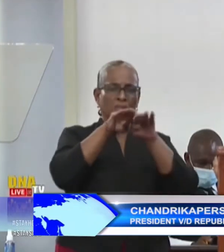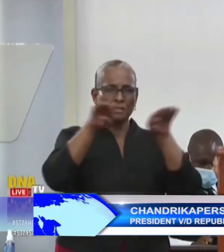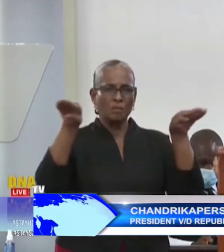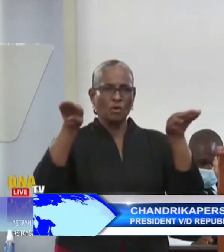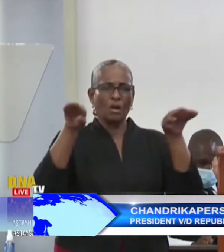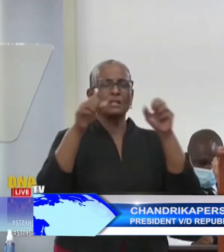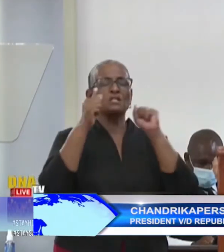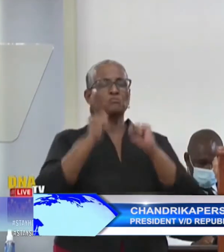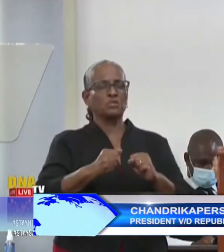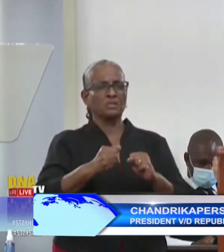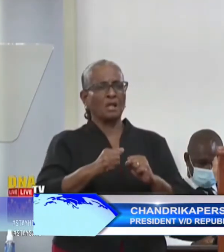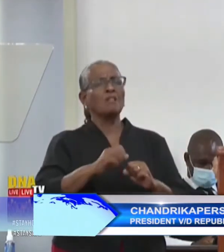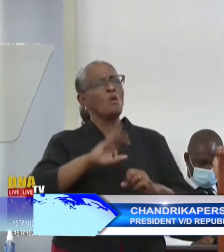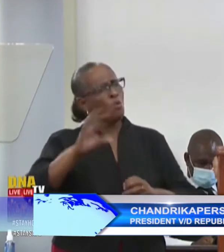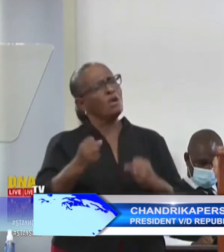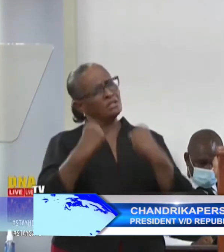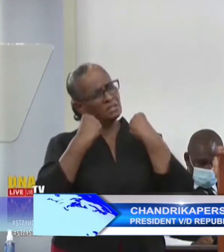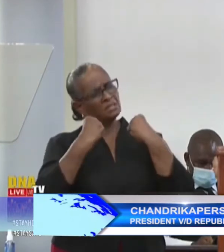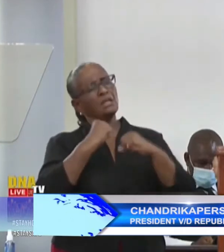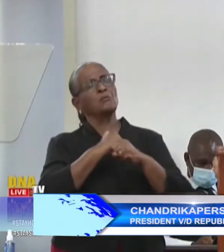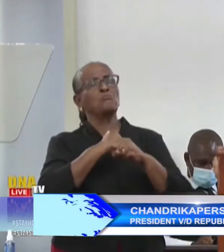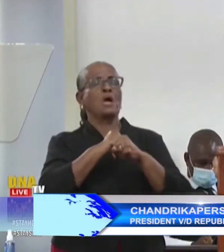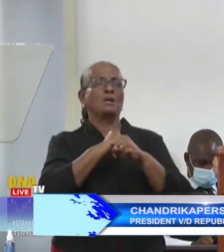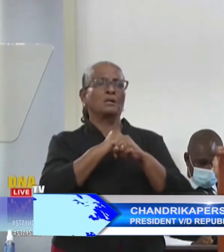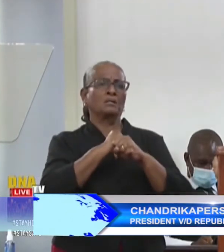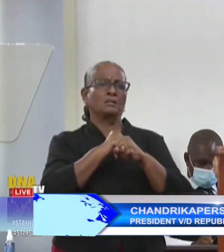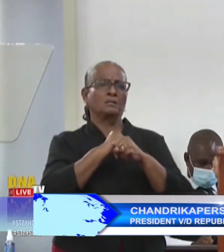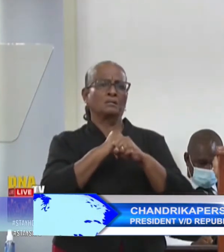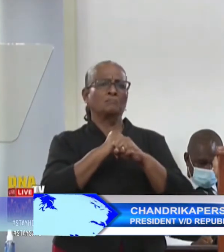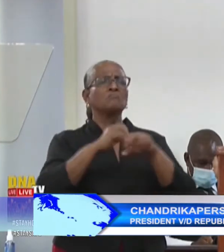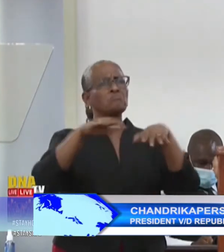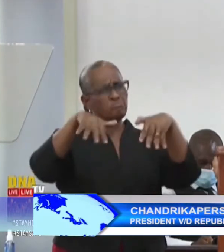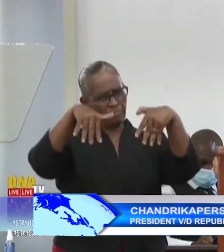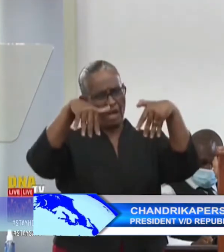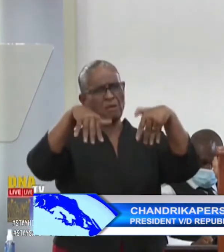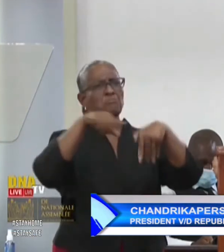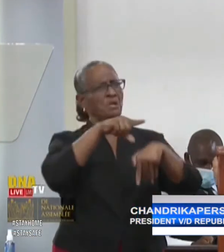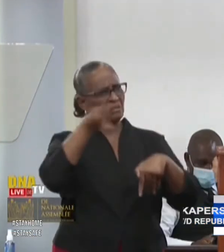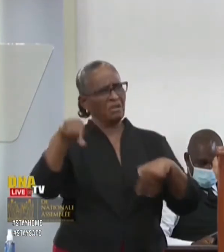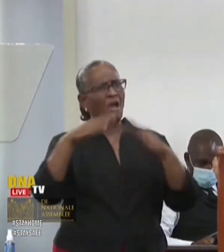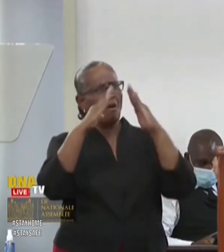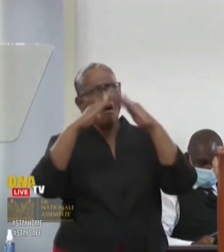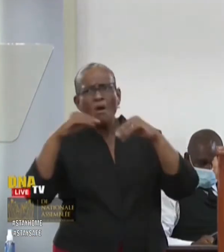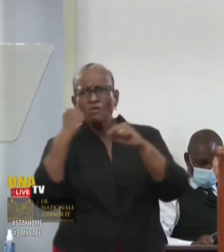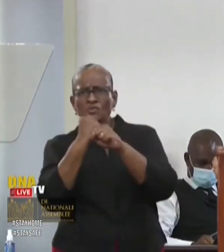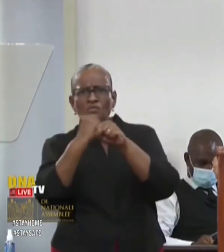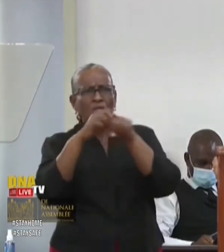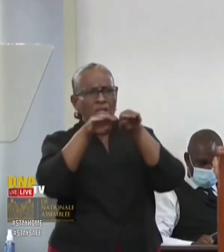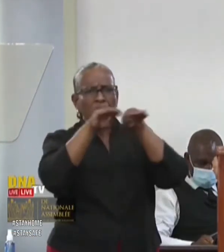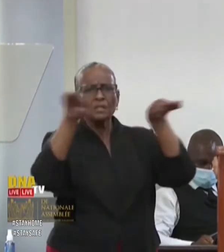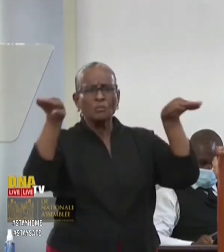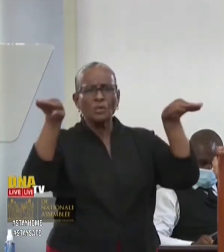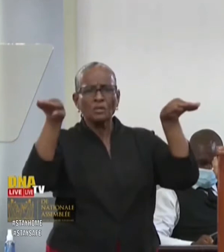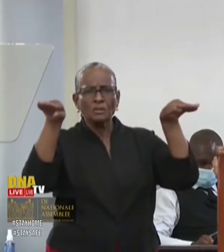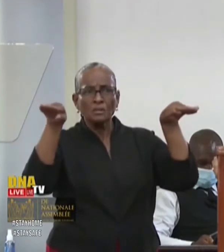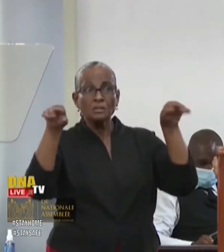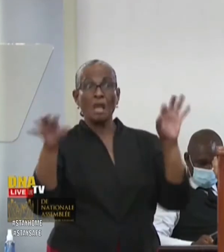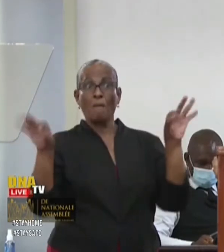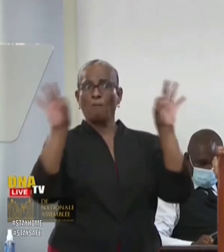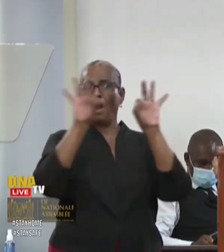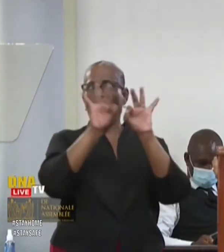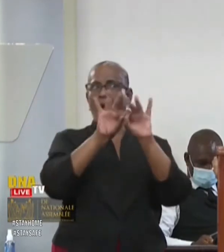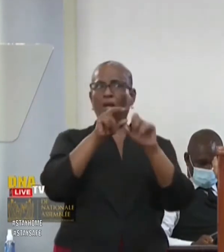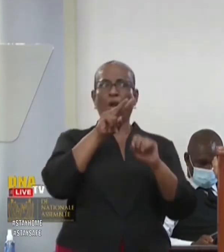democratisch bestel weer versterken. Parlementen als huis van de democratie zijn belangrijke